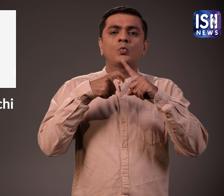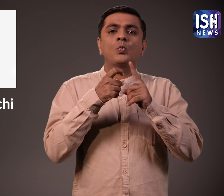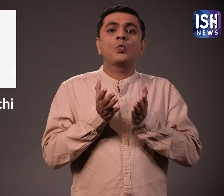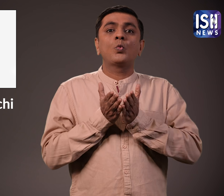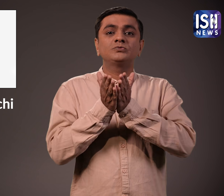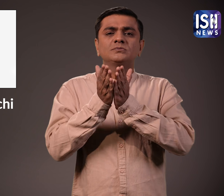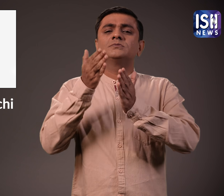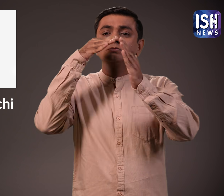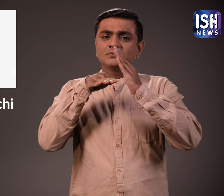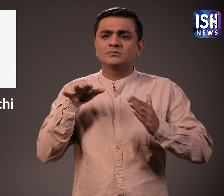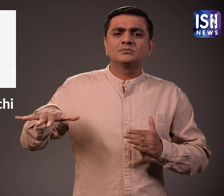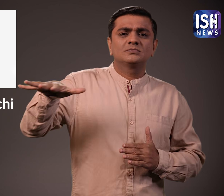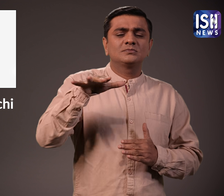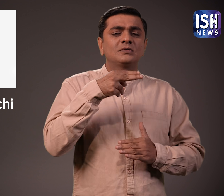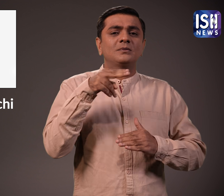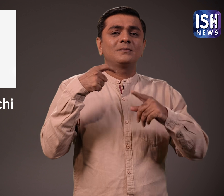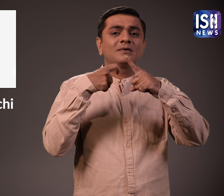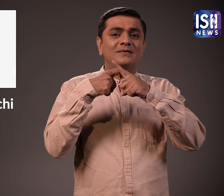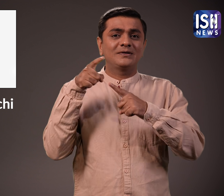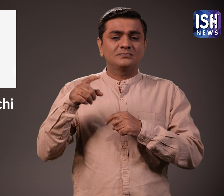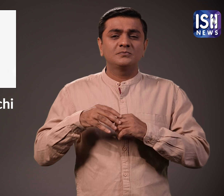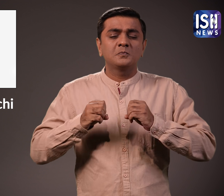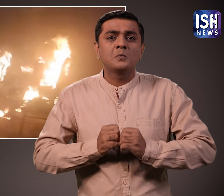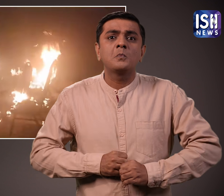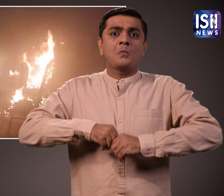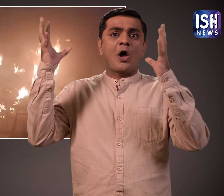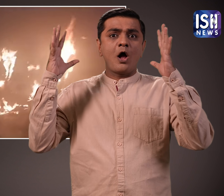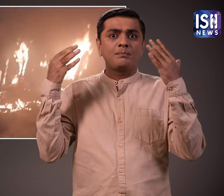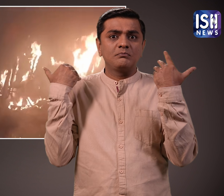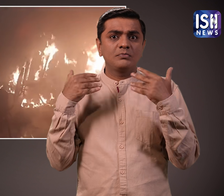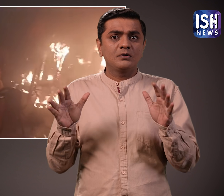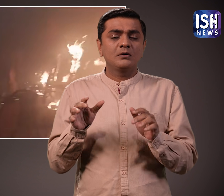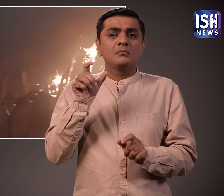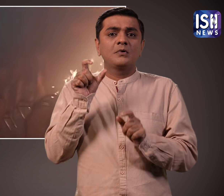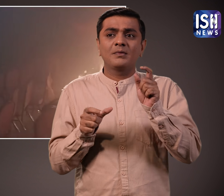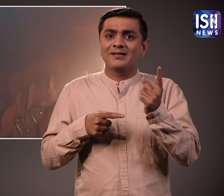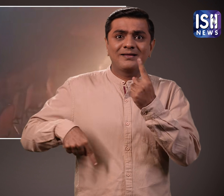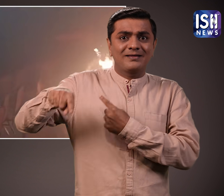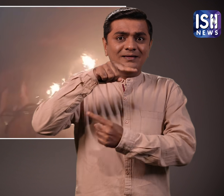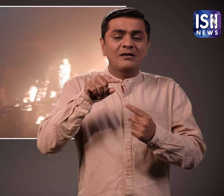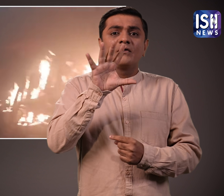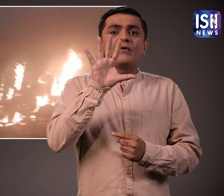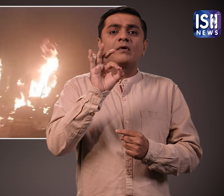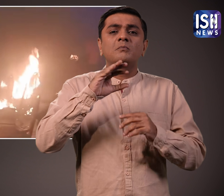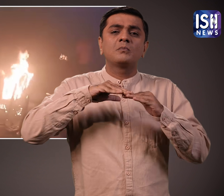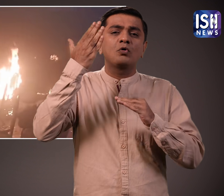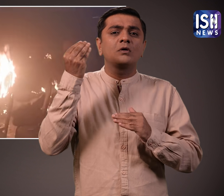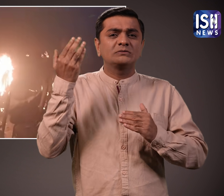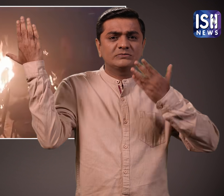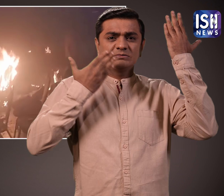केरल के, कोची के, कला मसेरी में हुए धमाके में पचास से ज्यादा लोग घायल हो